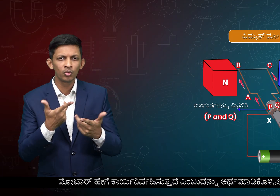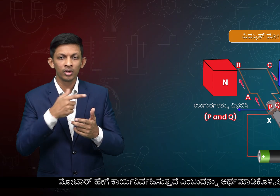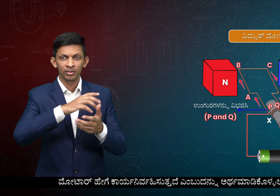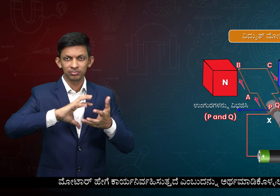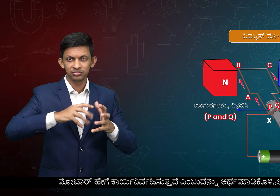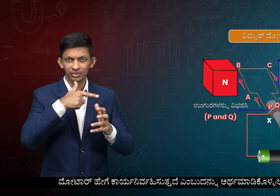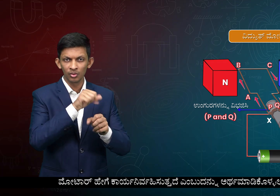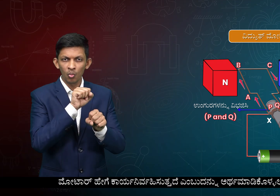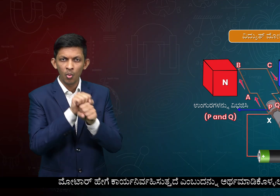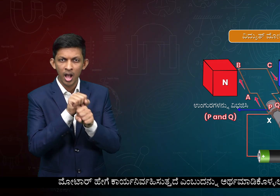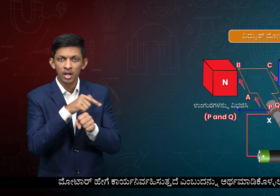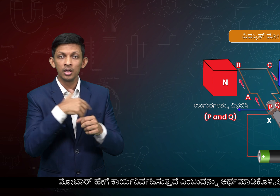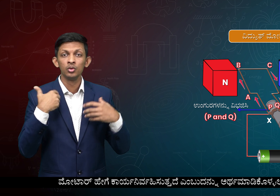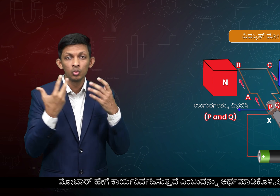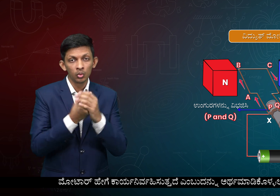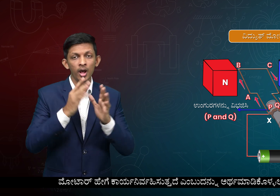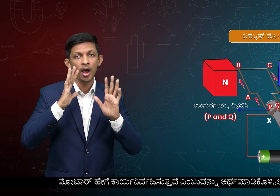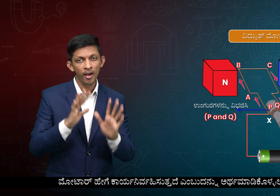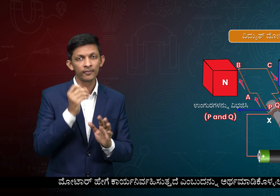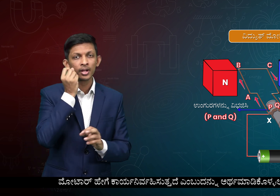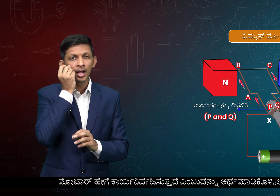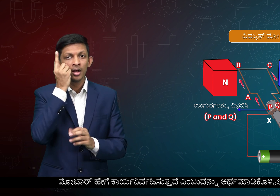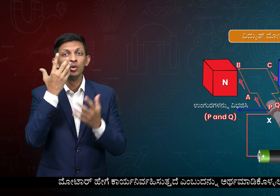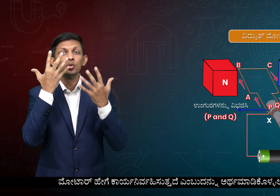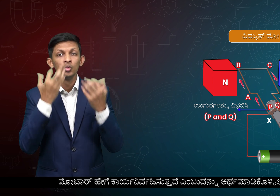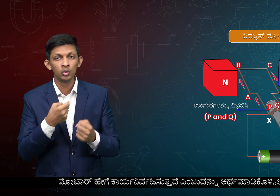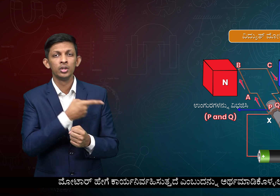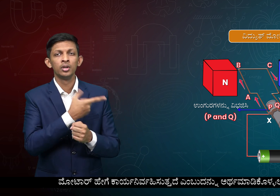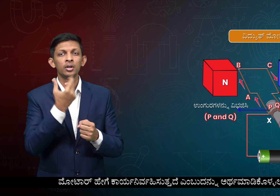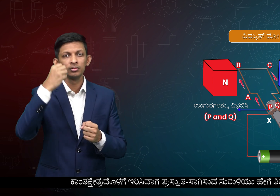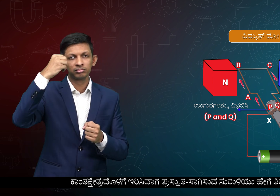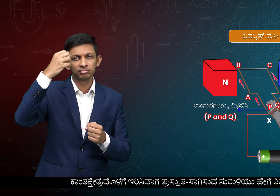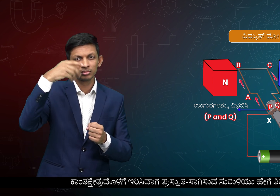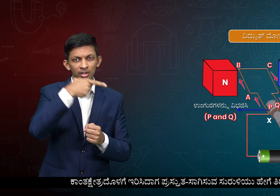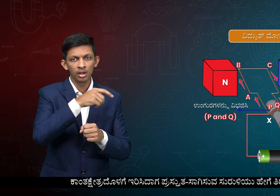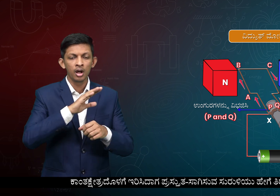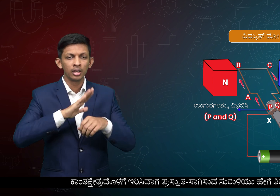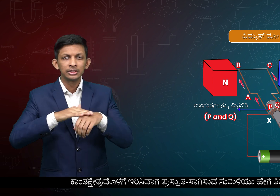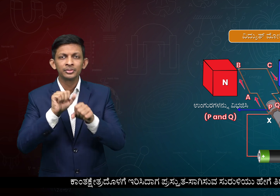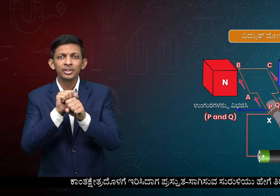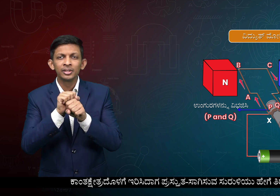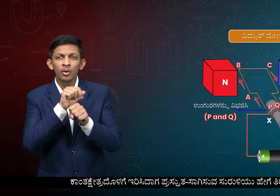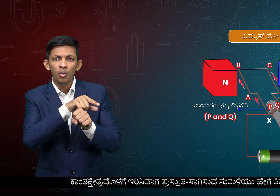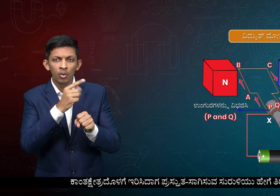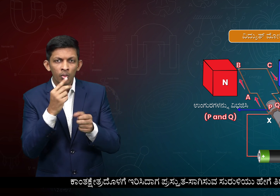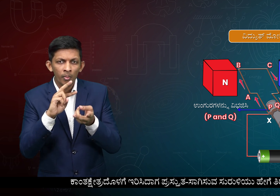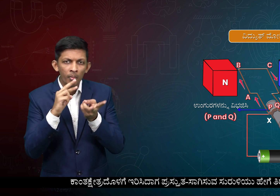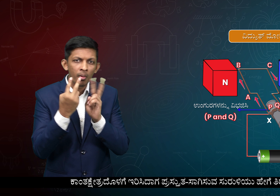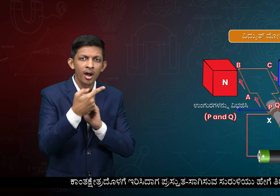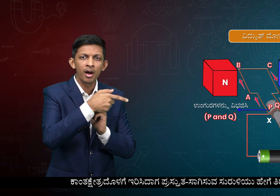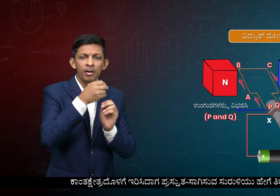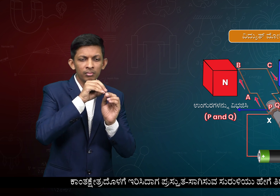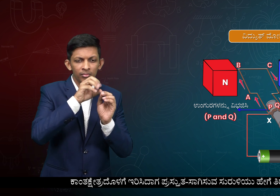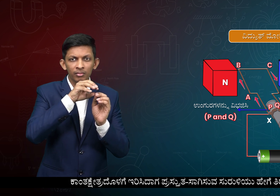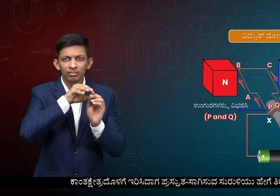ಮೋಟಾರ್ ಹೇಗೆ ಕಾರ್ಯನಿರ್ವಹಿಸುತ್ತದೆ ಎಂಬುದನ್ನು ಅರ್ಥಮಾಡಿಕೊಳ್ಳಲು ಶಾಶ್ವತ ಕಾಂತಕ್ಷೇತ್ರದೊಳಗೆ ಇರಿಸಿದಾಗ